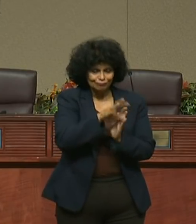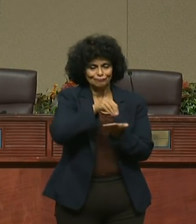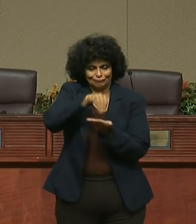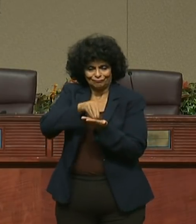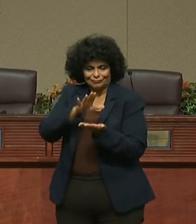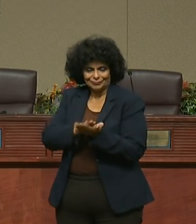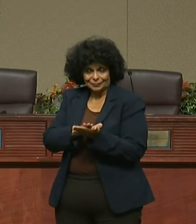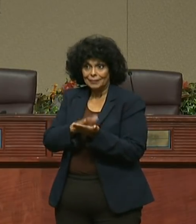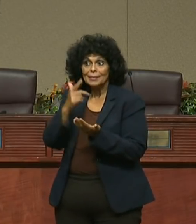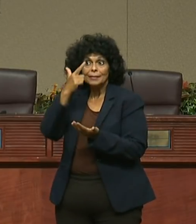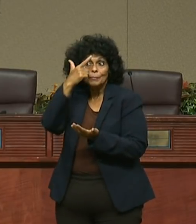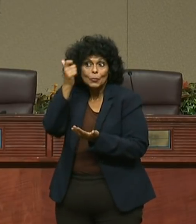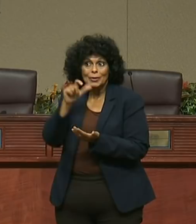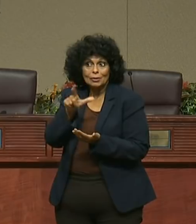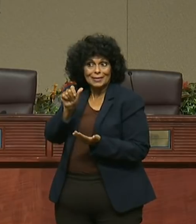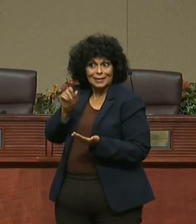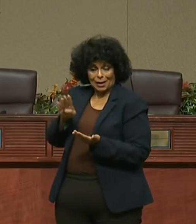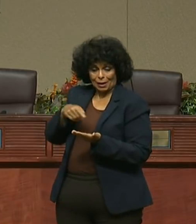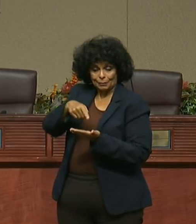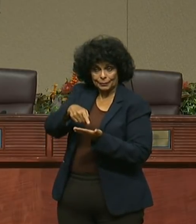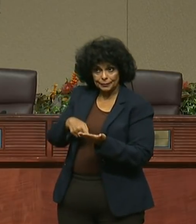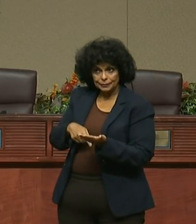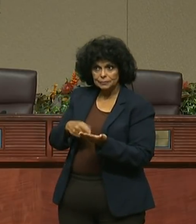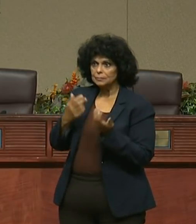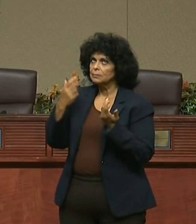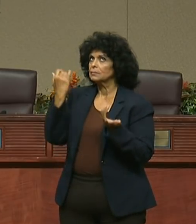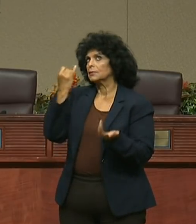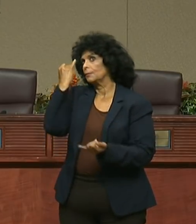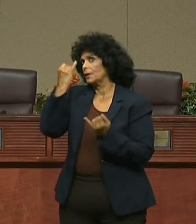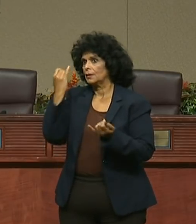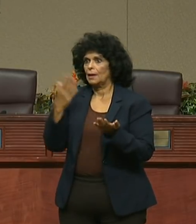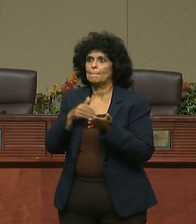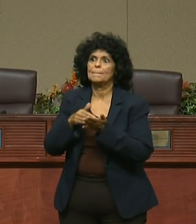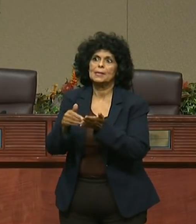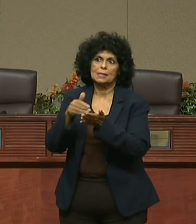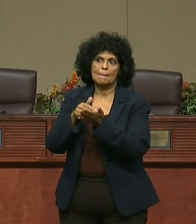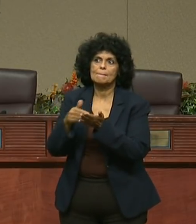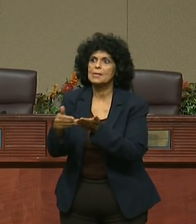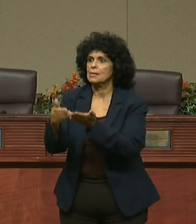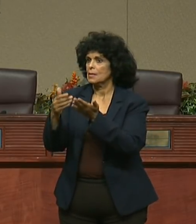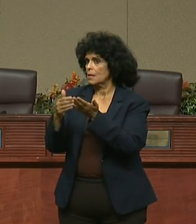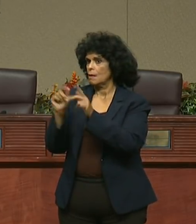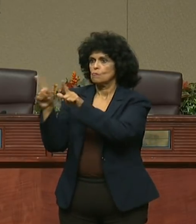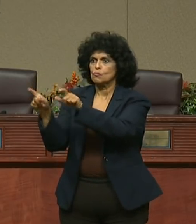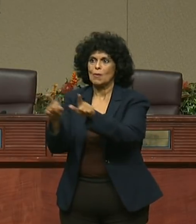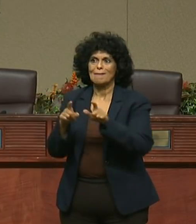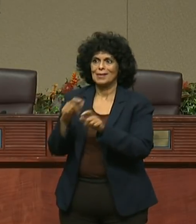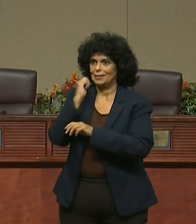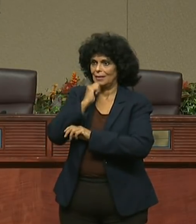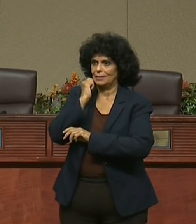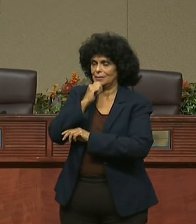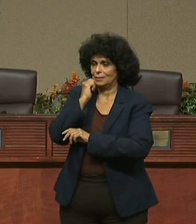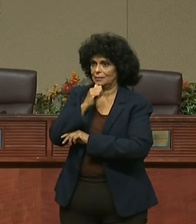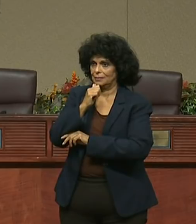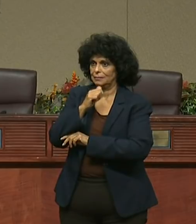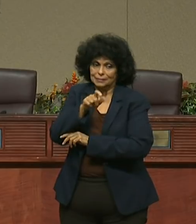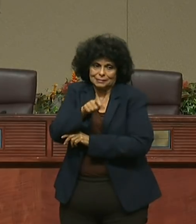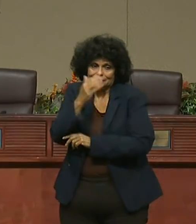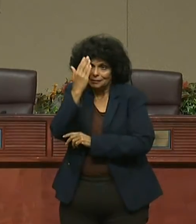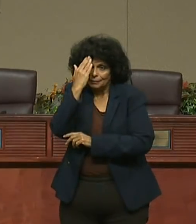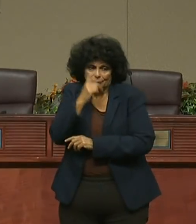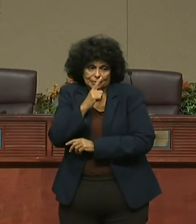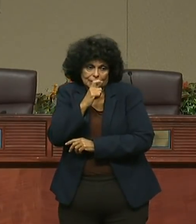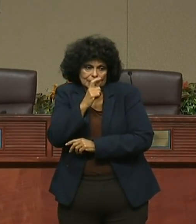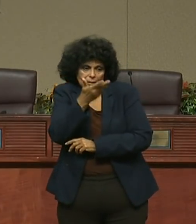los laboratorios, imagínate, hay cientos y cientos, miles y miles de pruebas que se están haciendo al día. Se necesita saber a